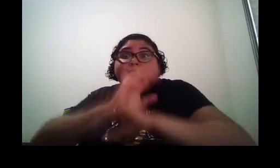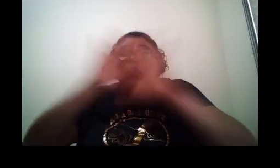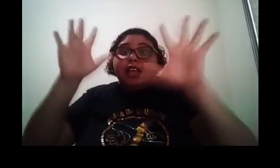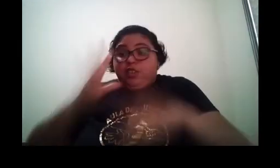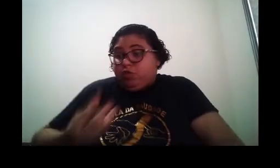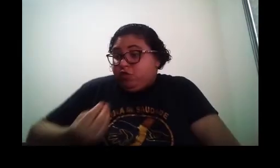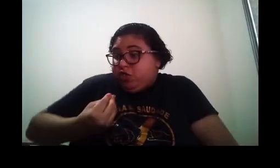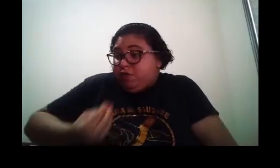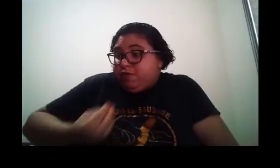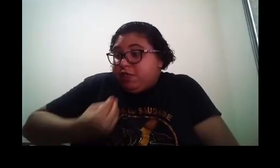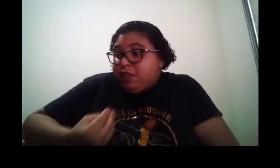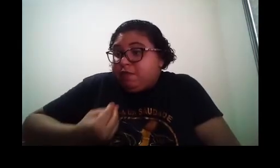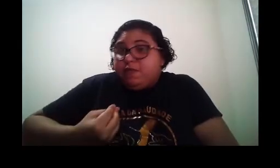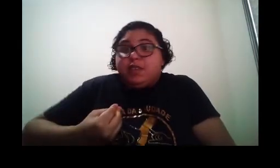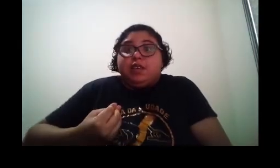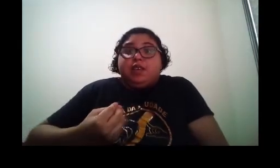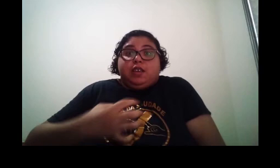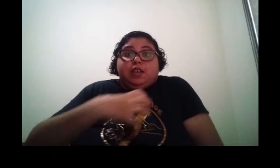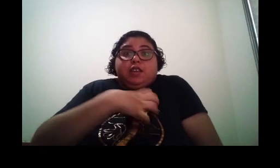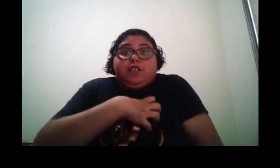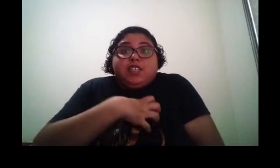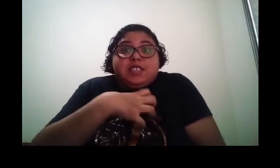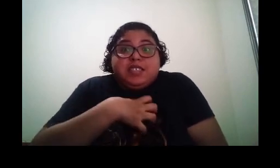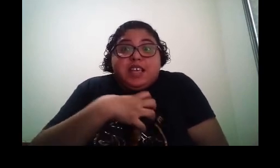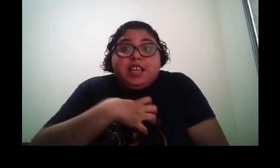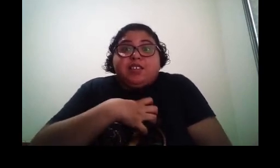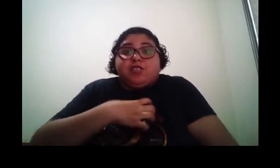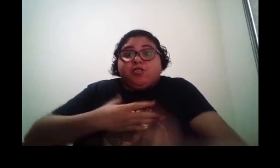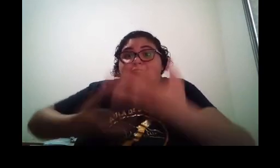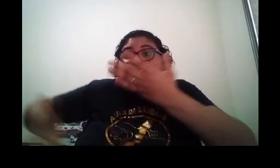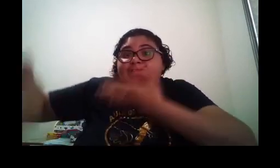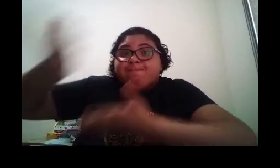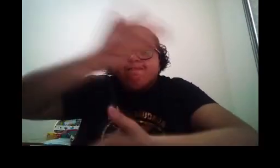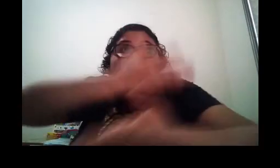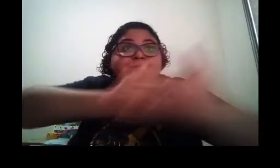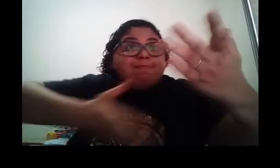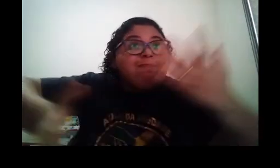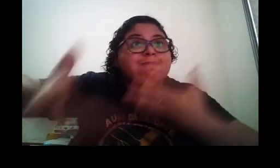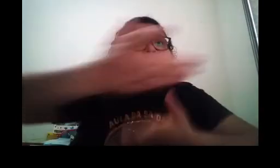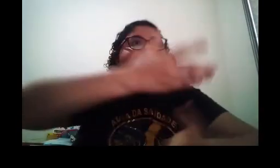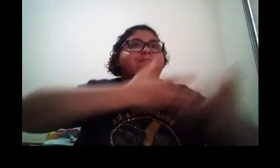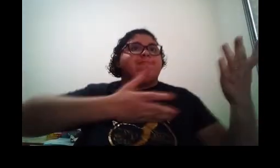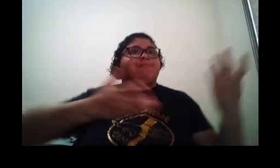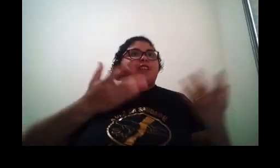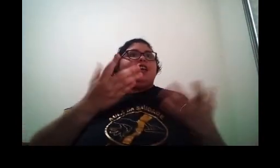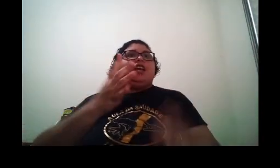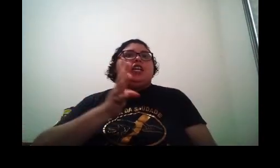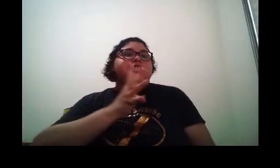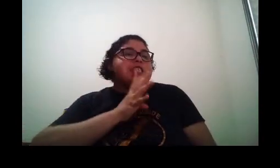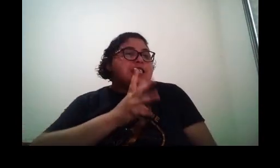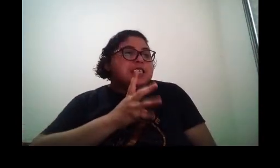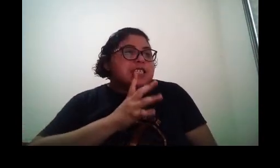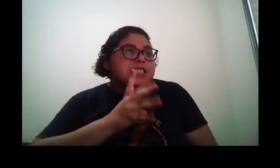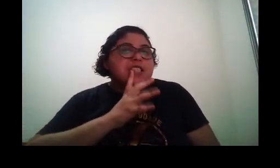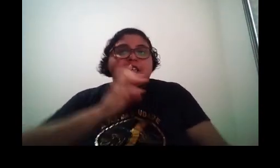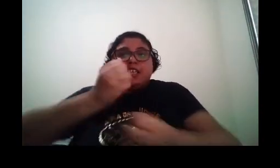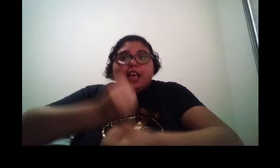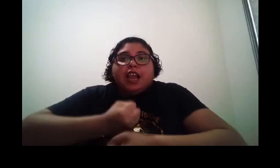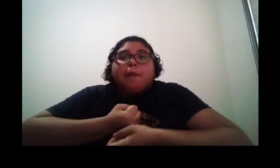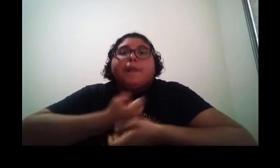com a sociedade, a forma que ele sente, entende, compreende e passa a manifestar isso por meio